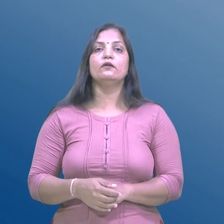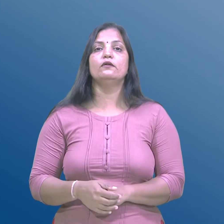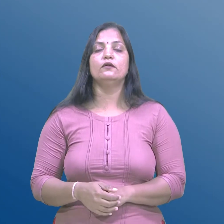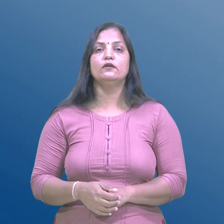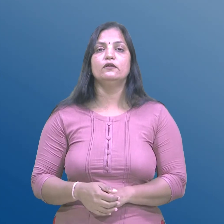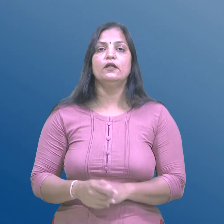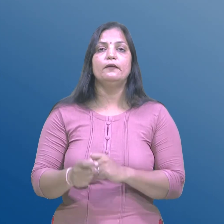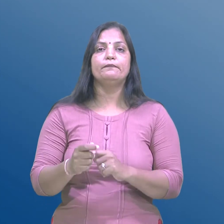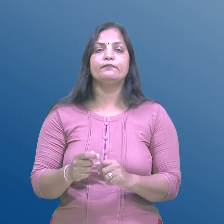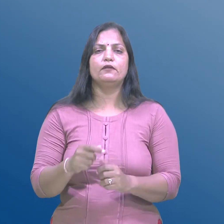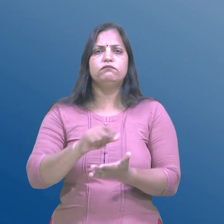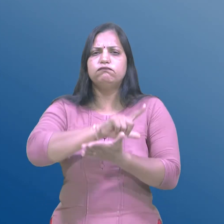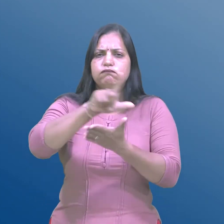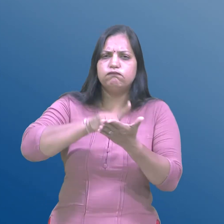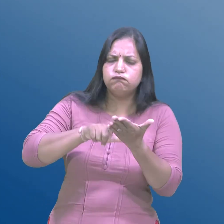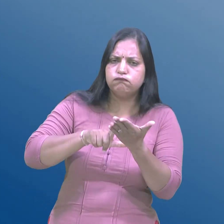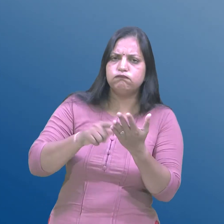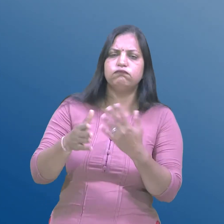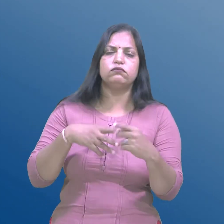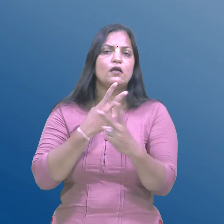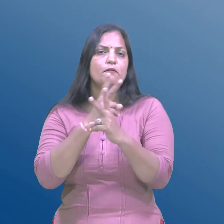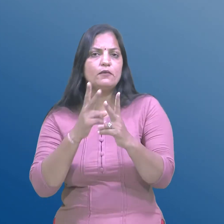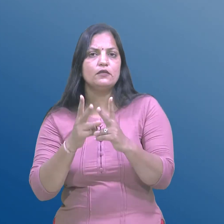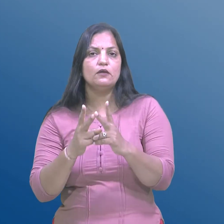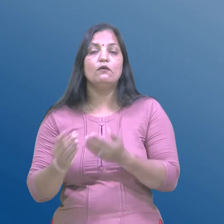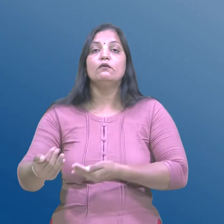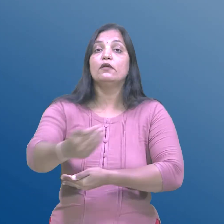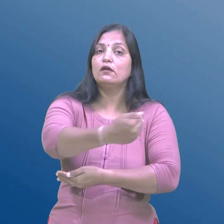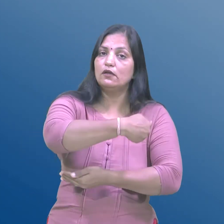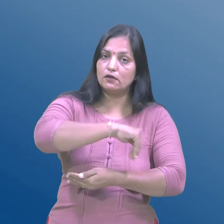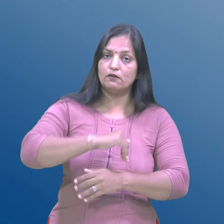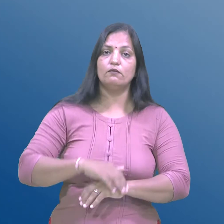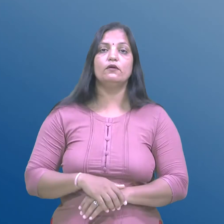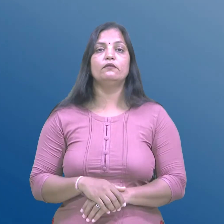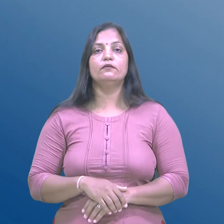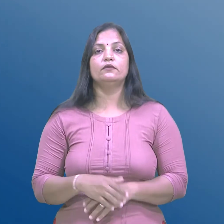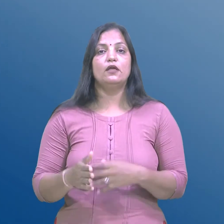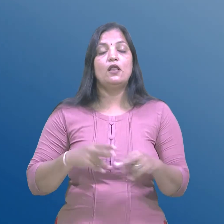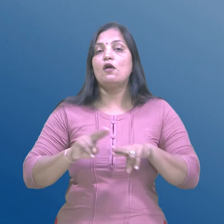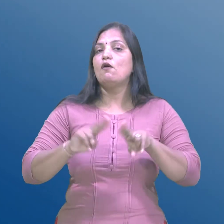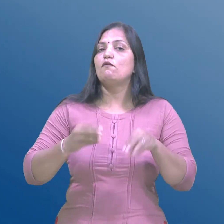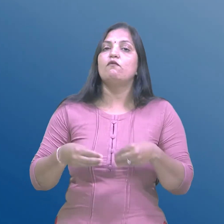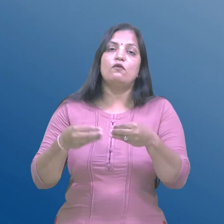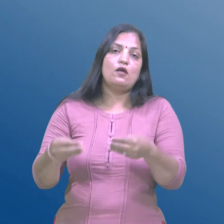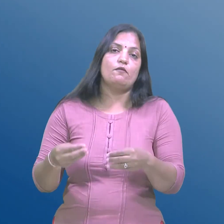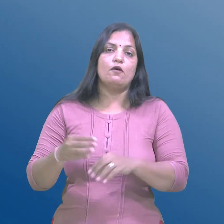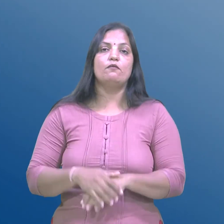પત્રકો દ્વારા કે બીજી રીતે એકત્ર કરવામાં કે પૂરી પાડવા માટે